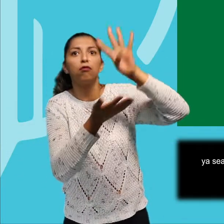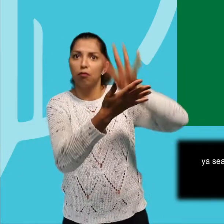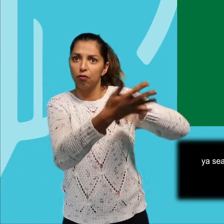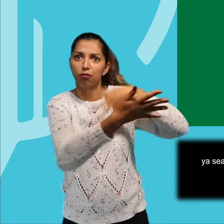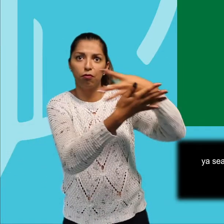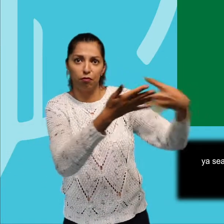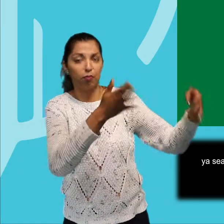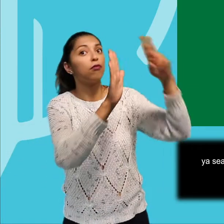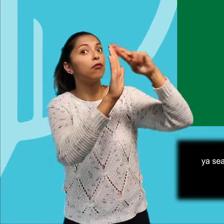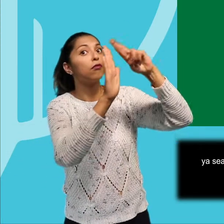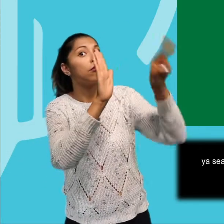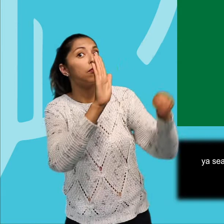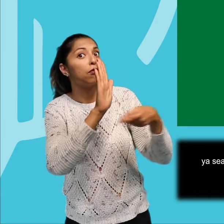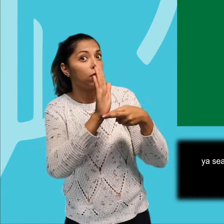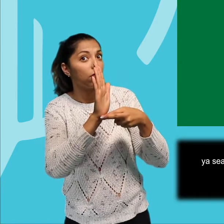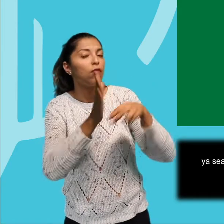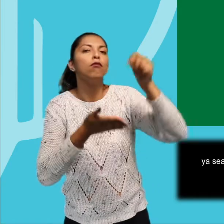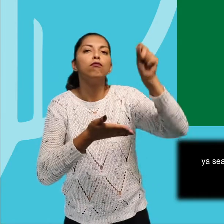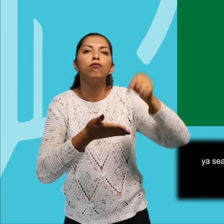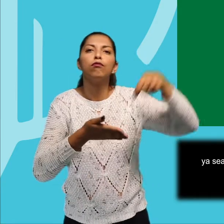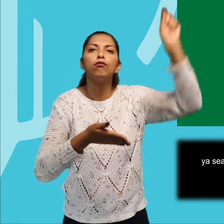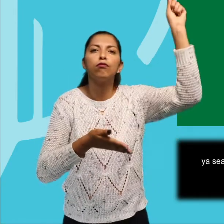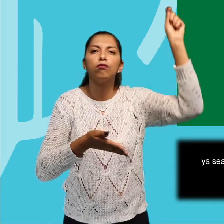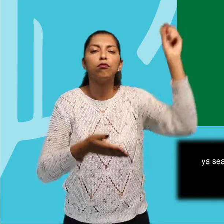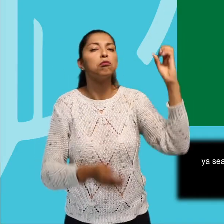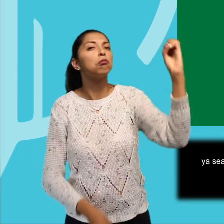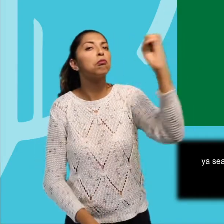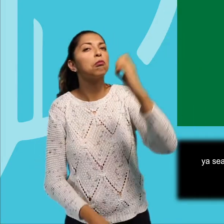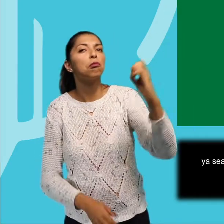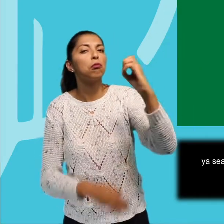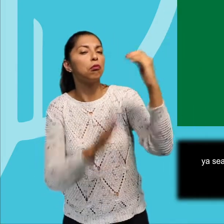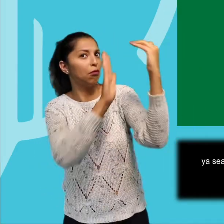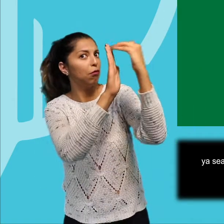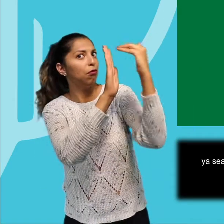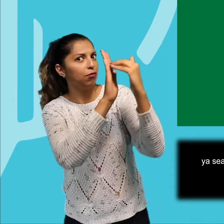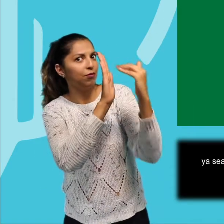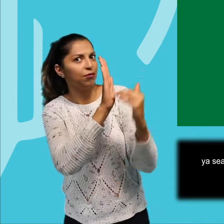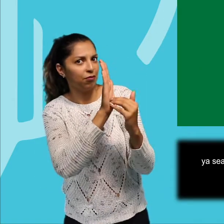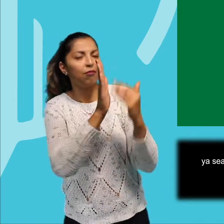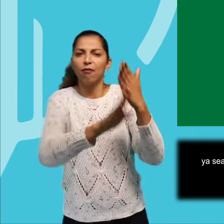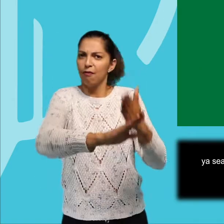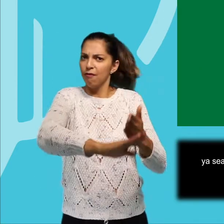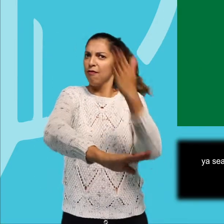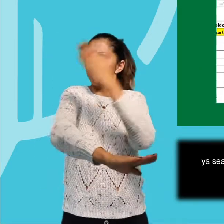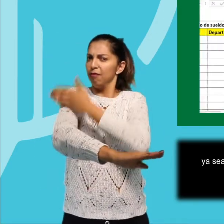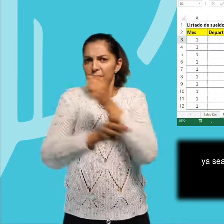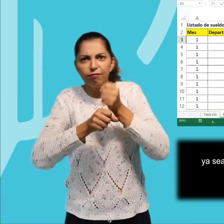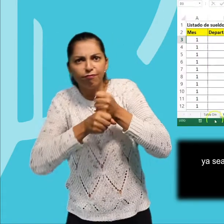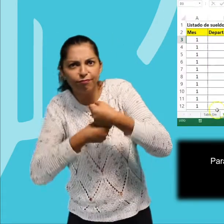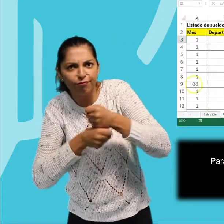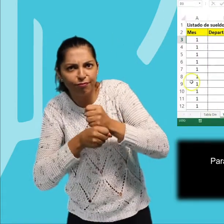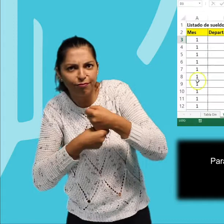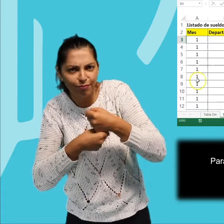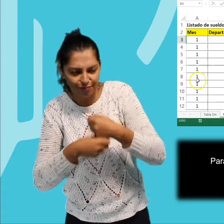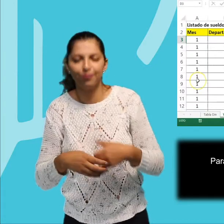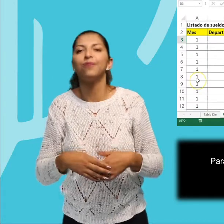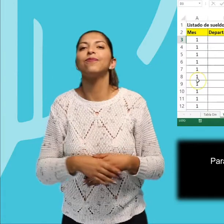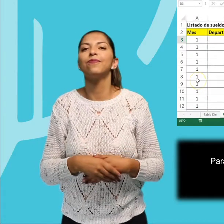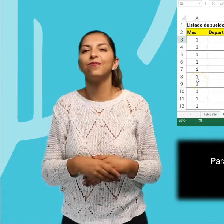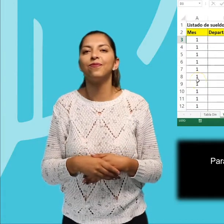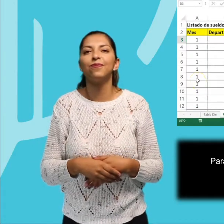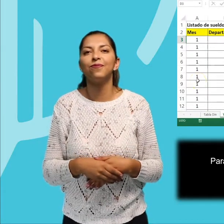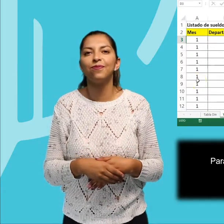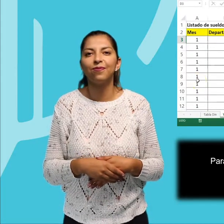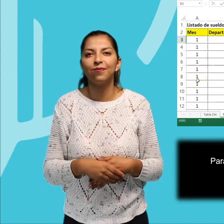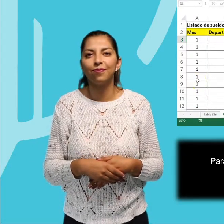ya sea a través de reglas de validación o a través de una lista de datos previamente diseñada. Para el efecto